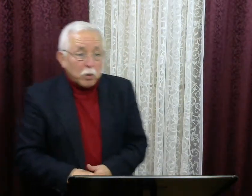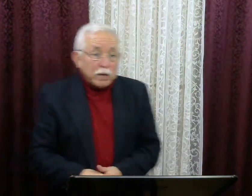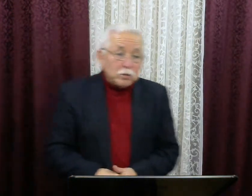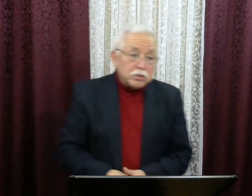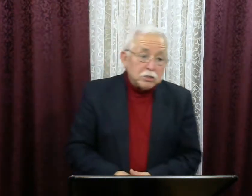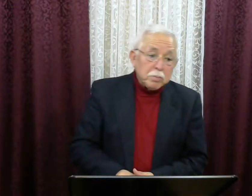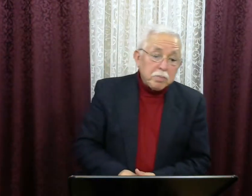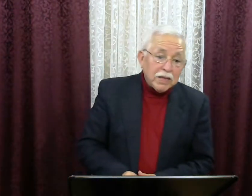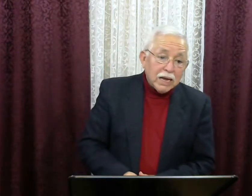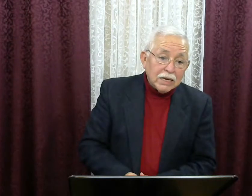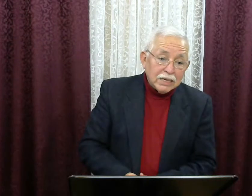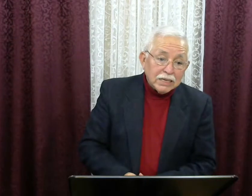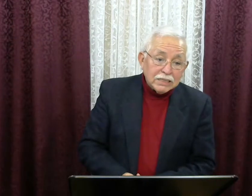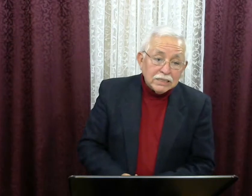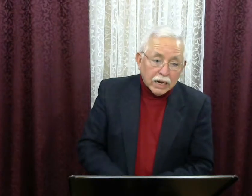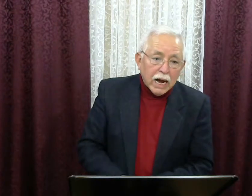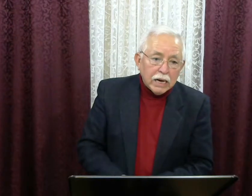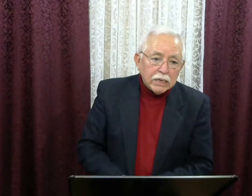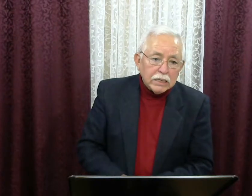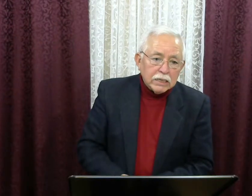Podemos llegar